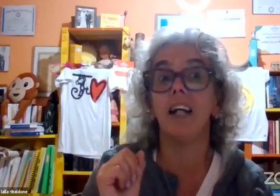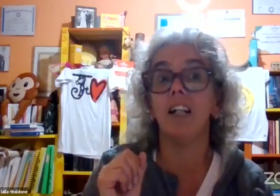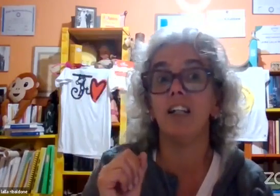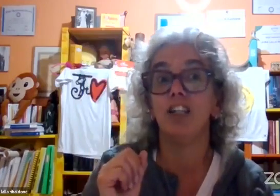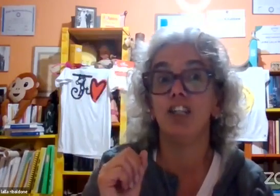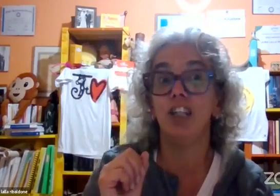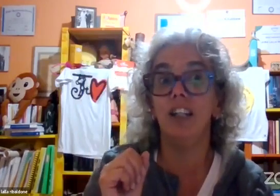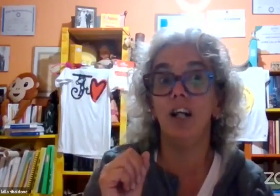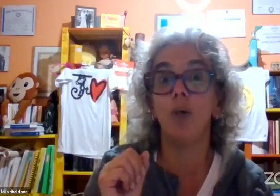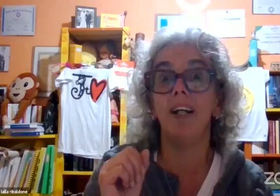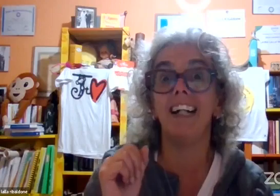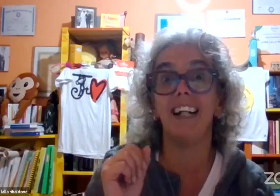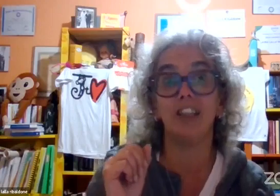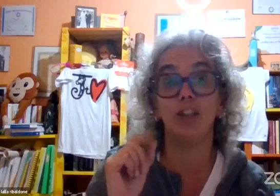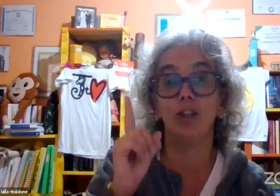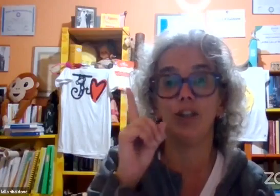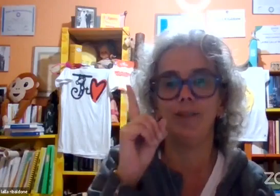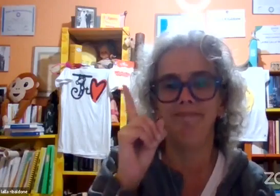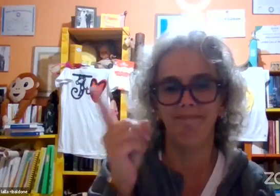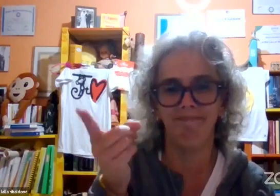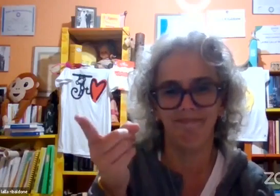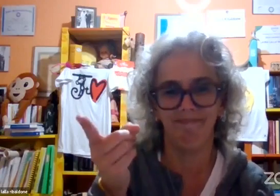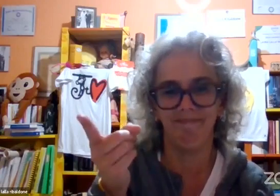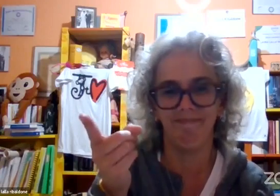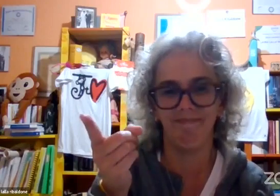lettera C come gatto,